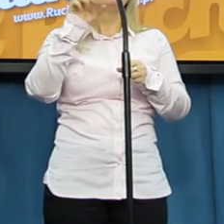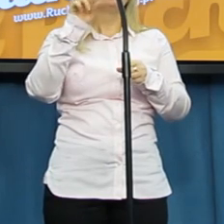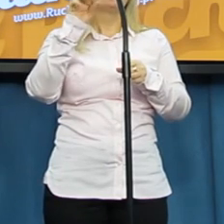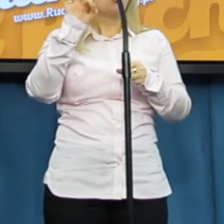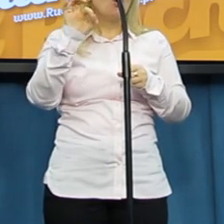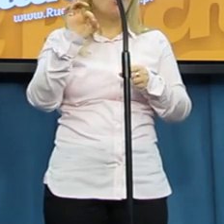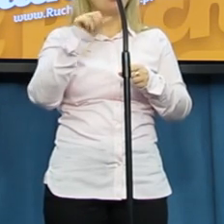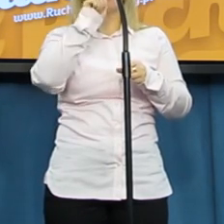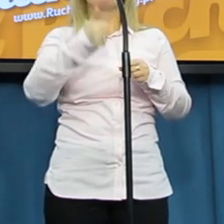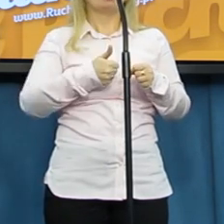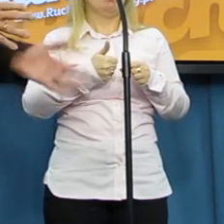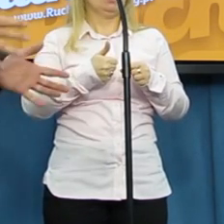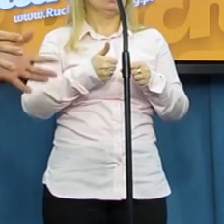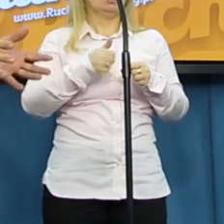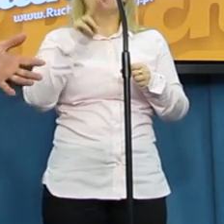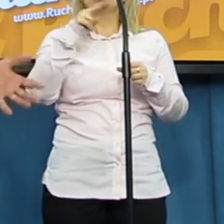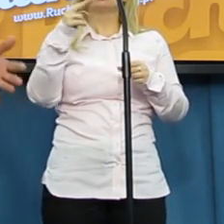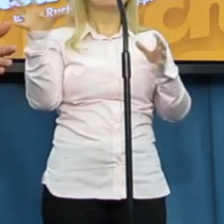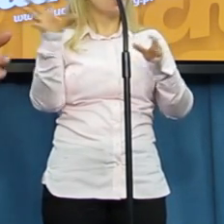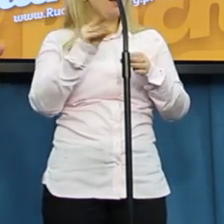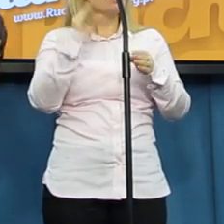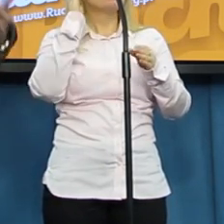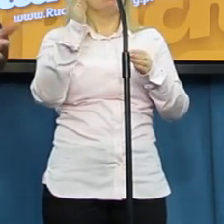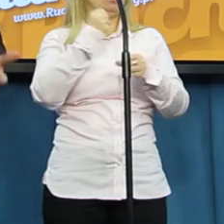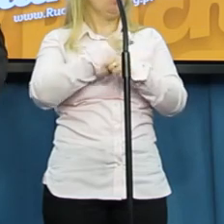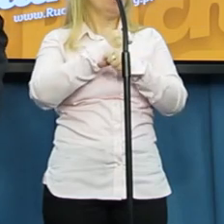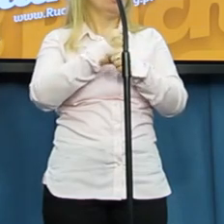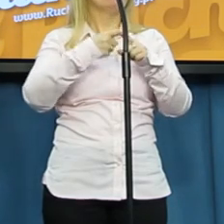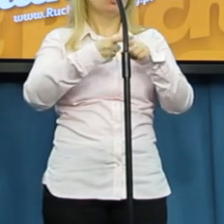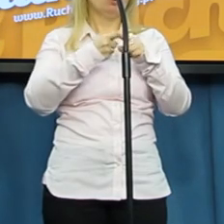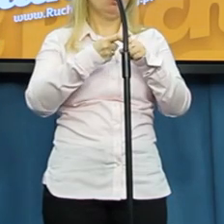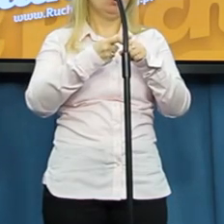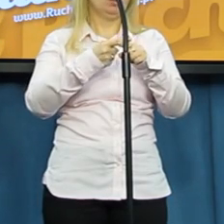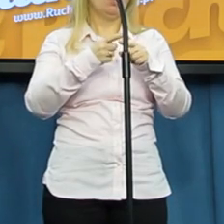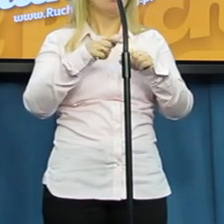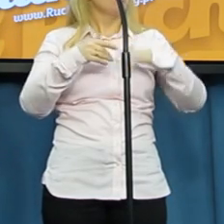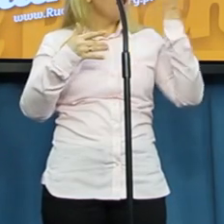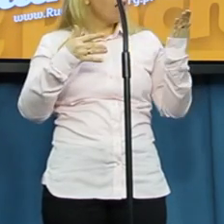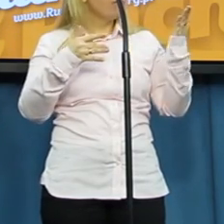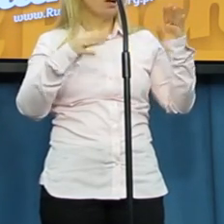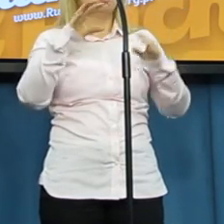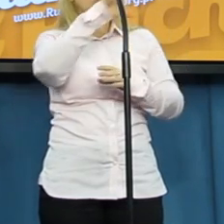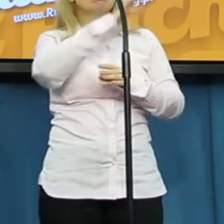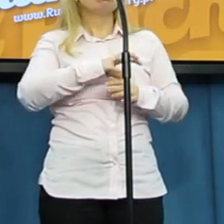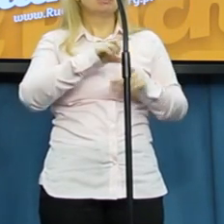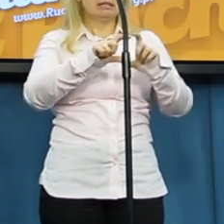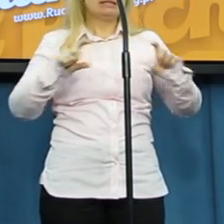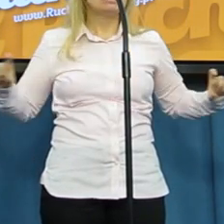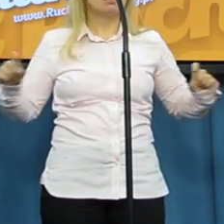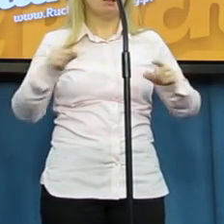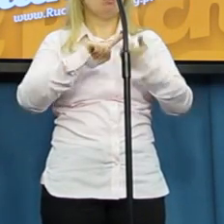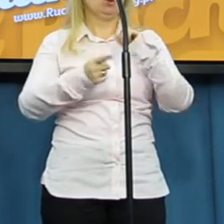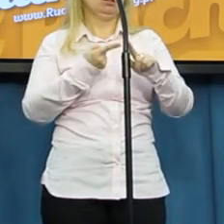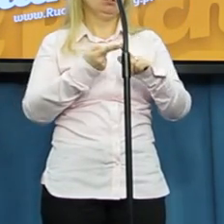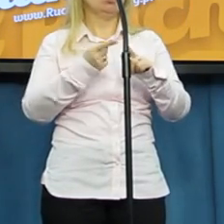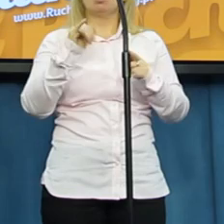proeuropejskość w wydaniu wszystkich tych, którzy lokują się po lewej stronie, po tej proeuropejskiej stronie sceny politycznej. Proszę popatrzeć, że była ostatnia debata